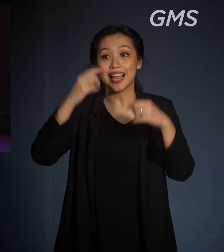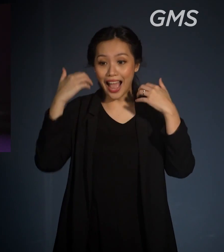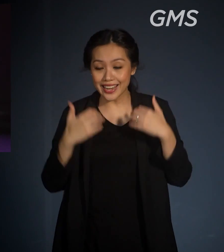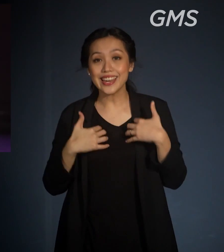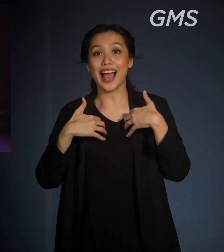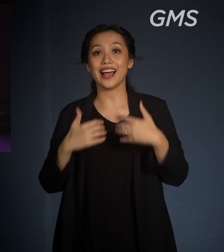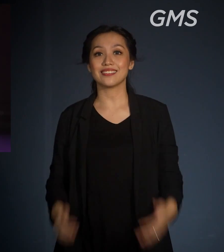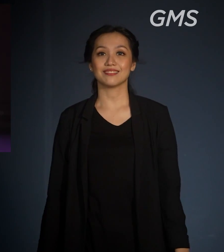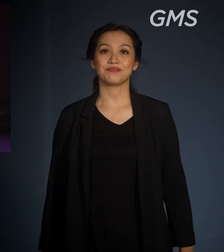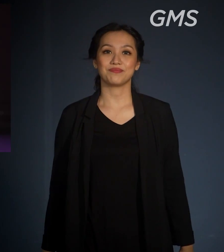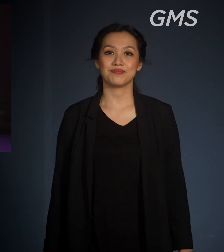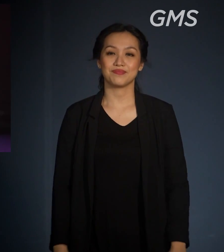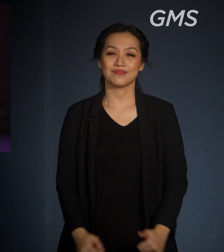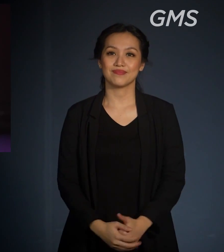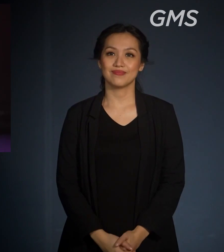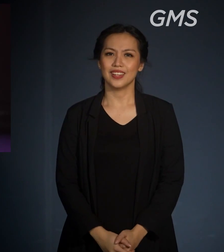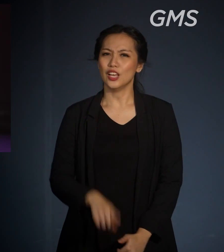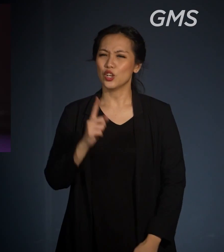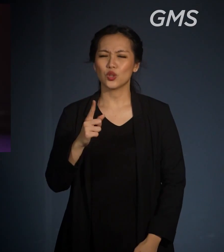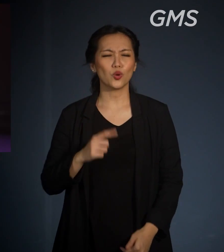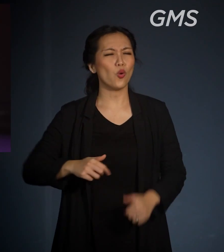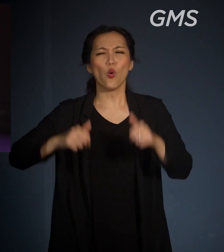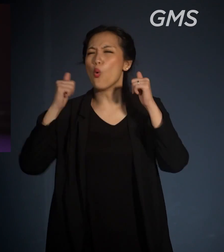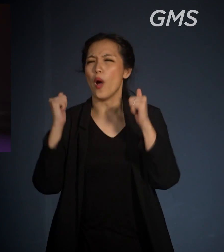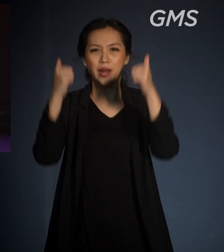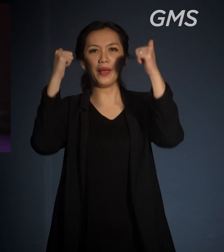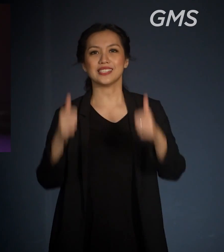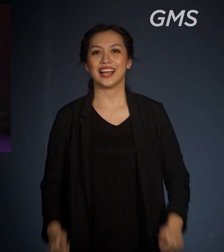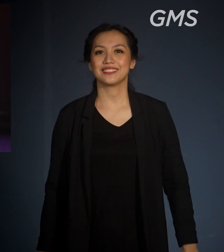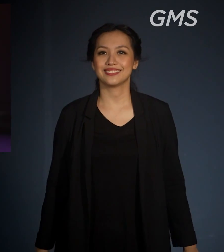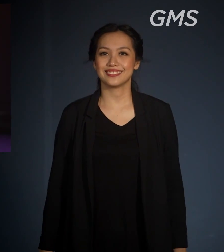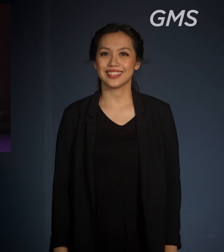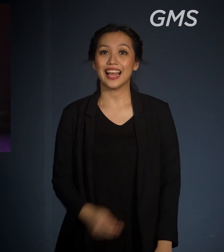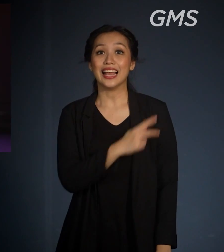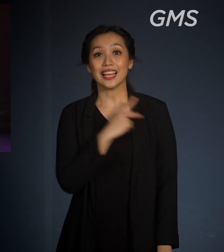biasa, saudara. Kita ini diciptakan dengan kemampuan